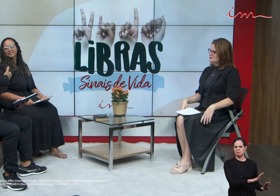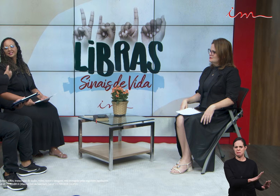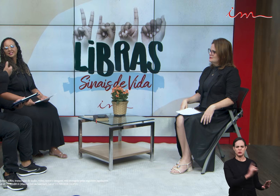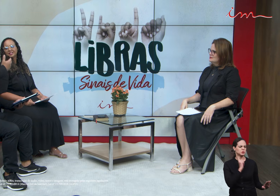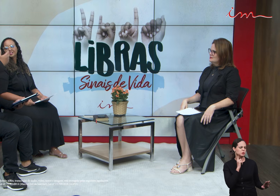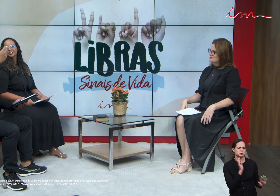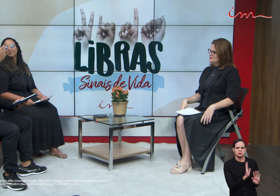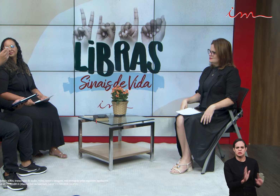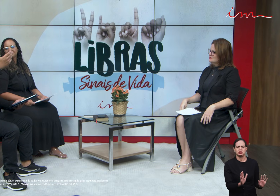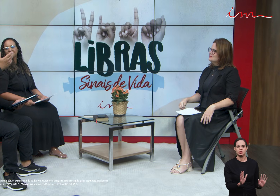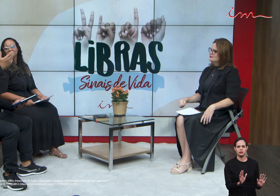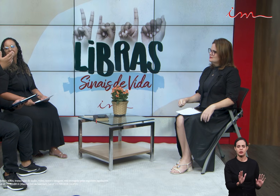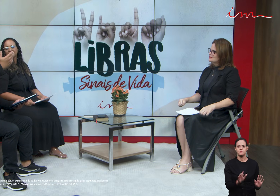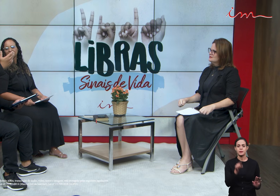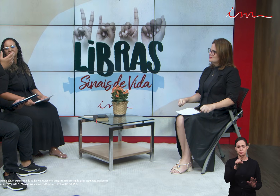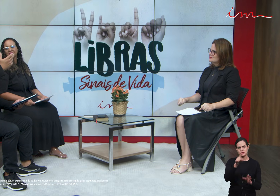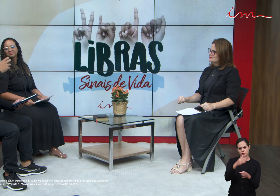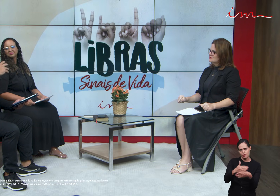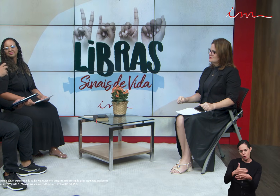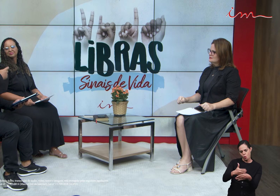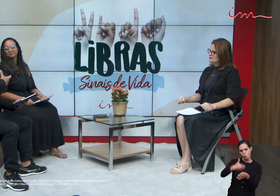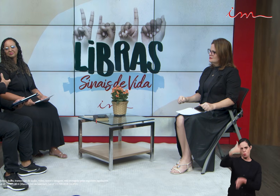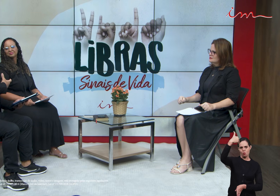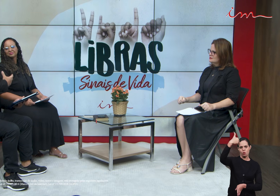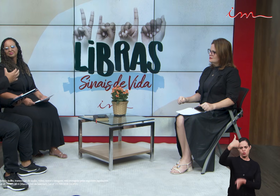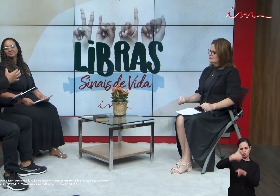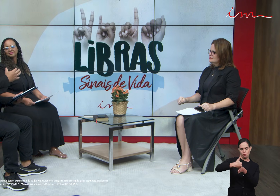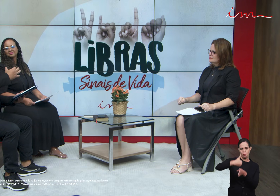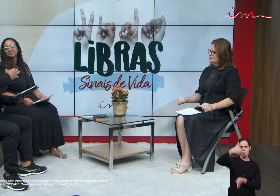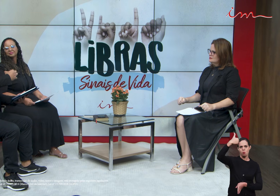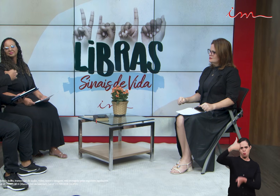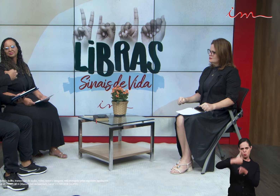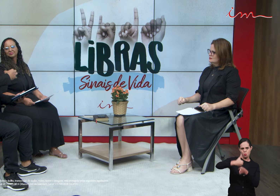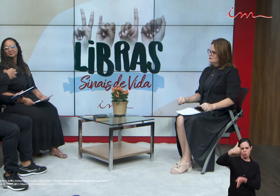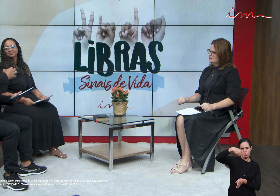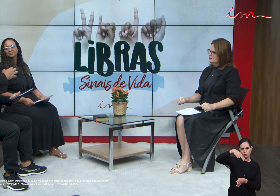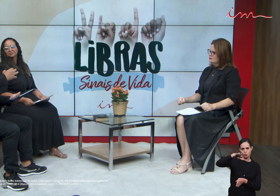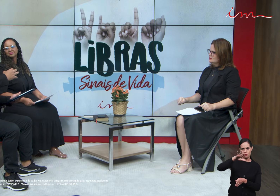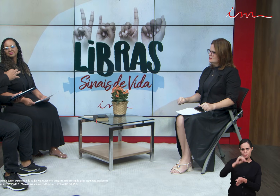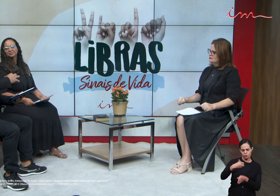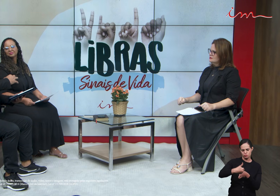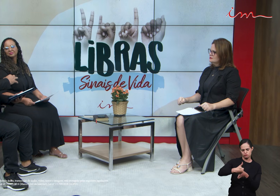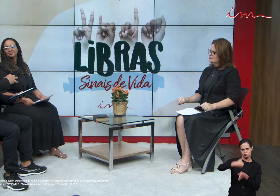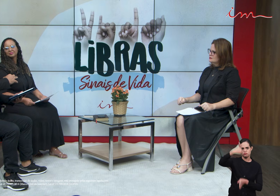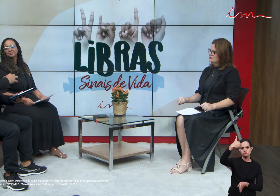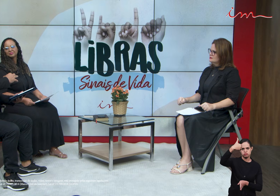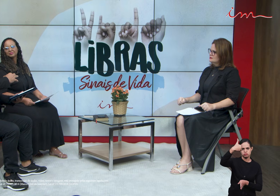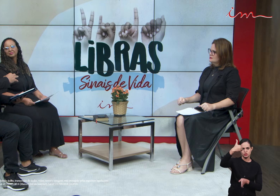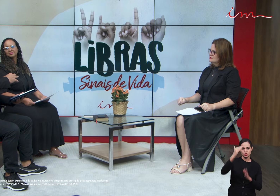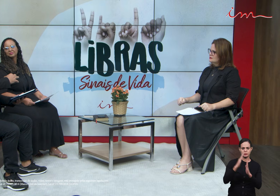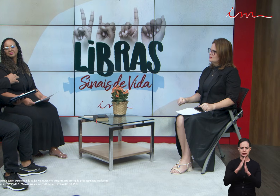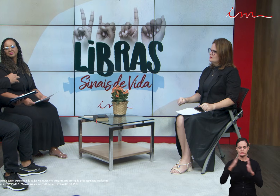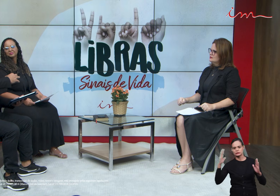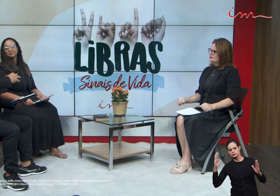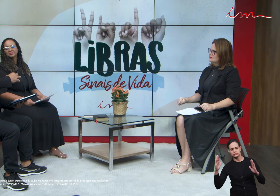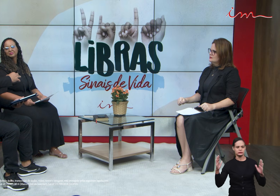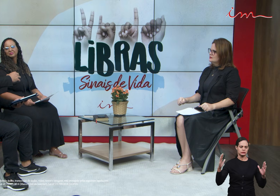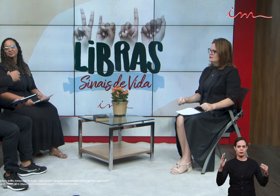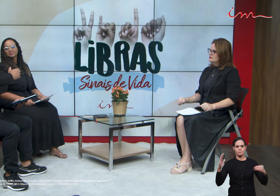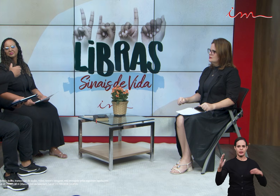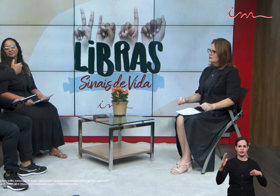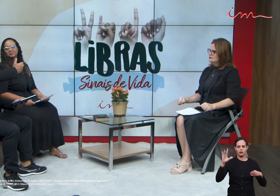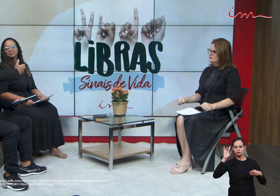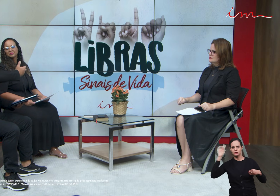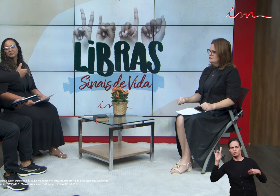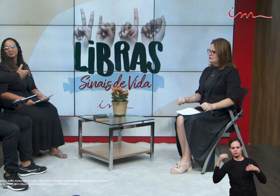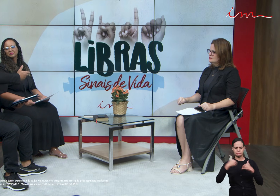liga o homem a Deus, né? E aí a salvação faz o quê? Você liga, o homem ele se liga a Deus.